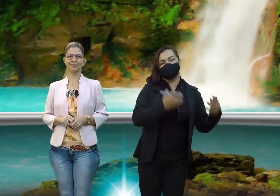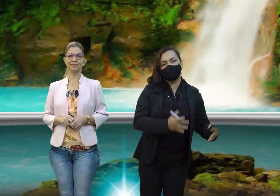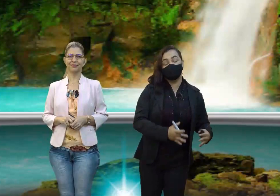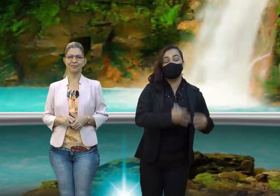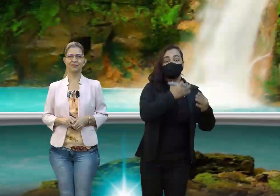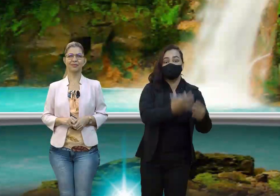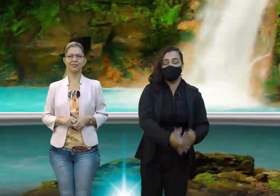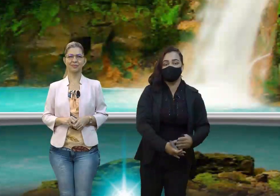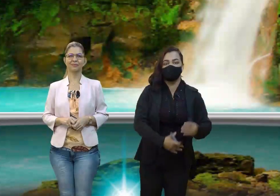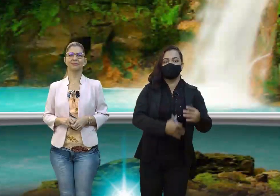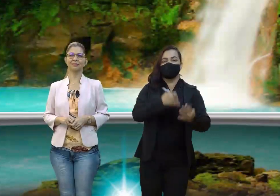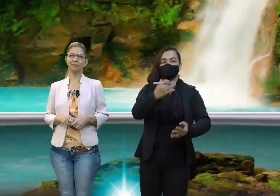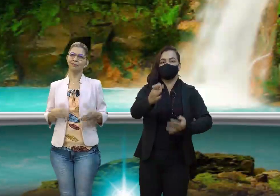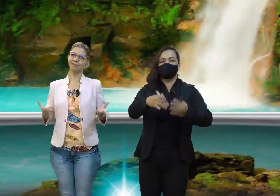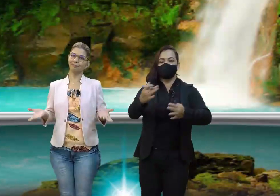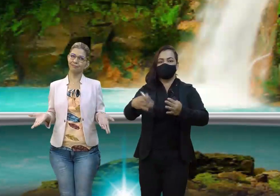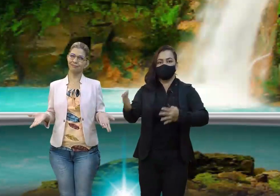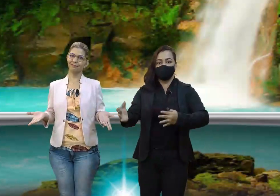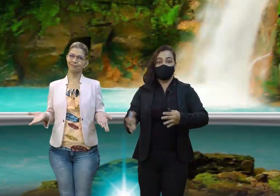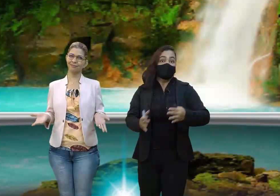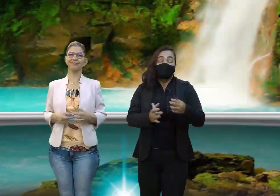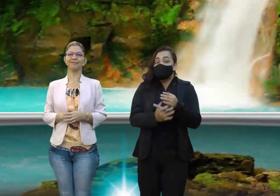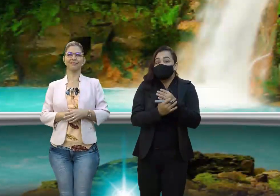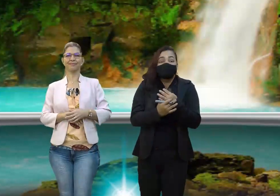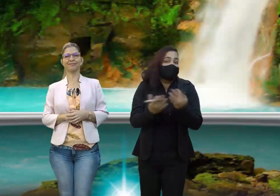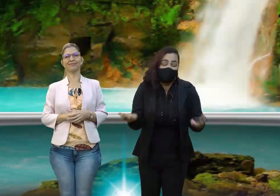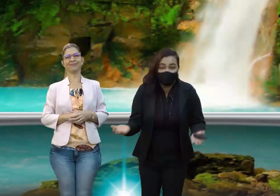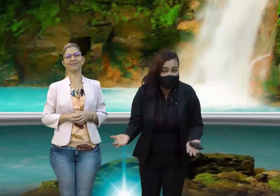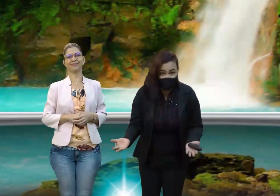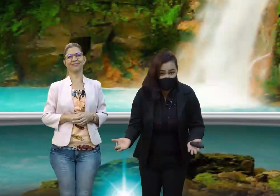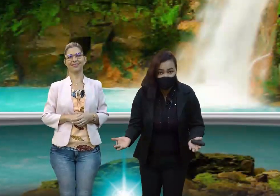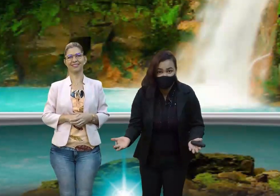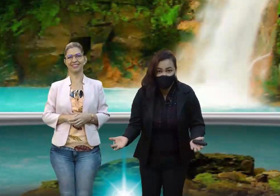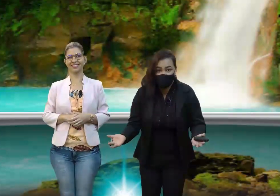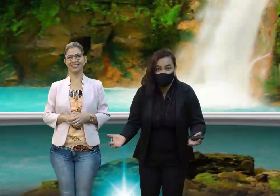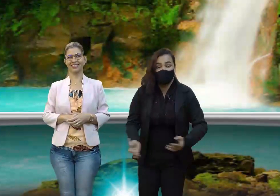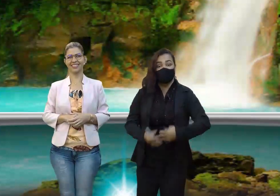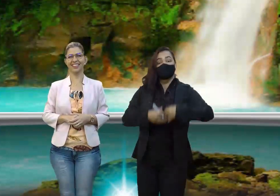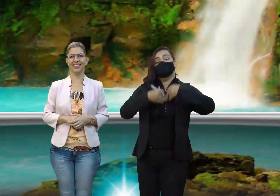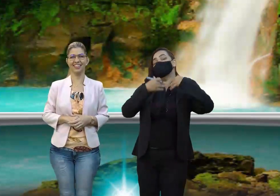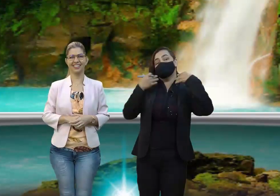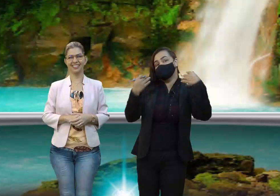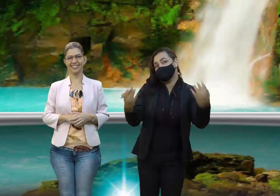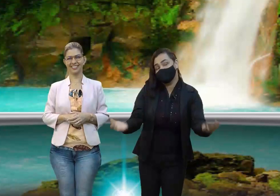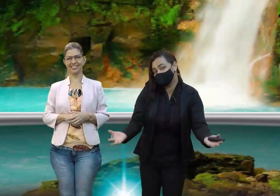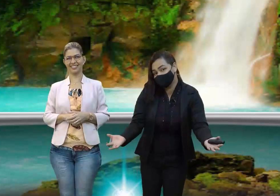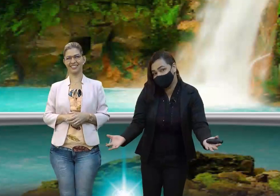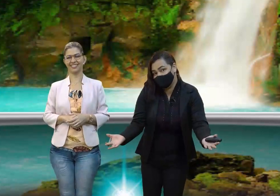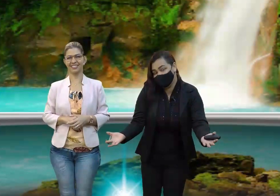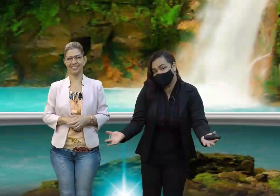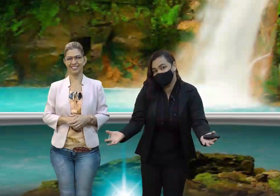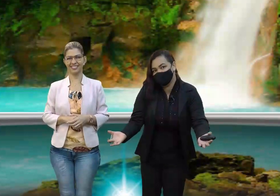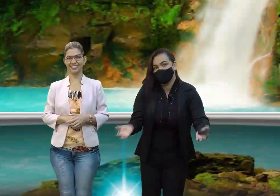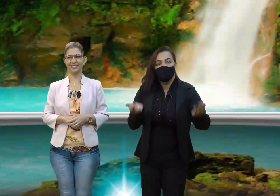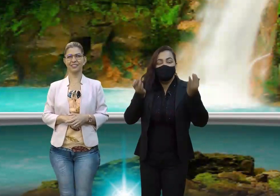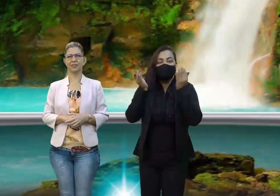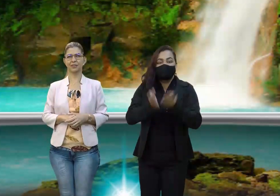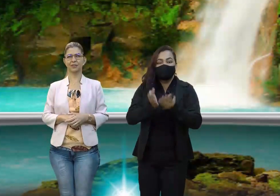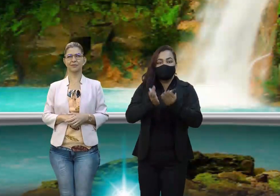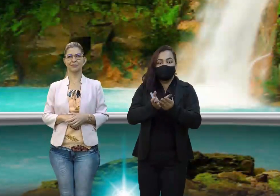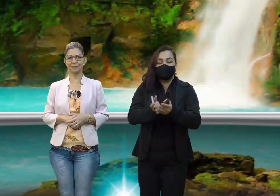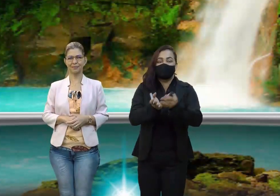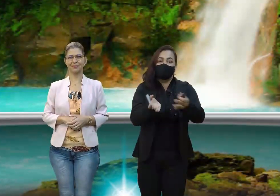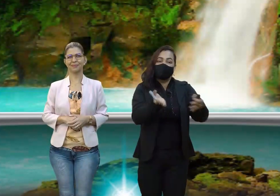comprou um vídeo e foi assistir filmes, mas não era porque ele gostava da história, não era por nada disso,